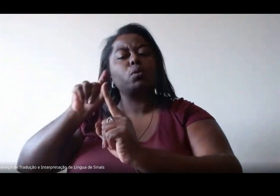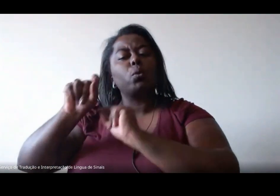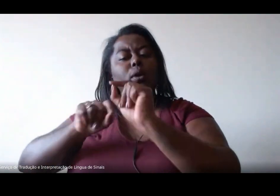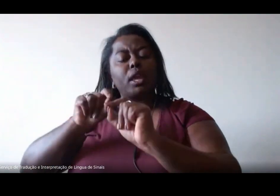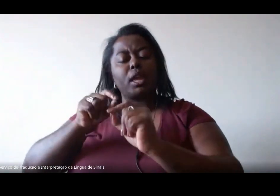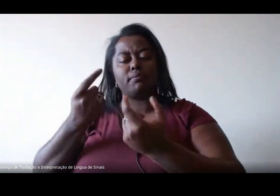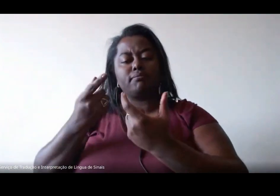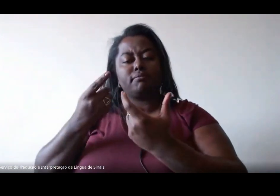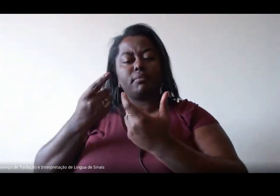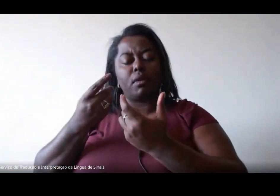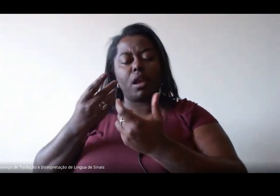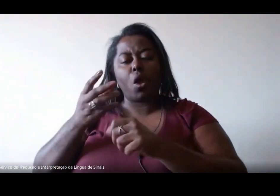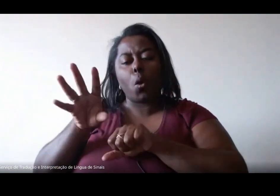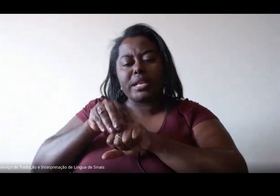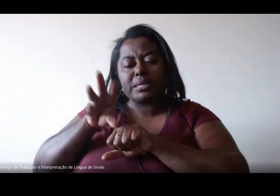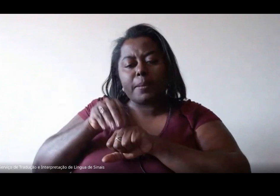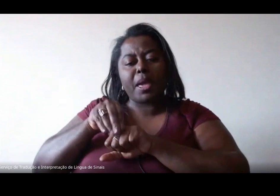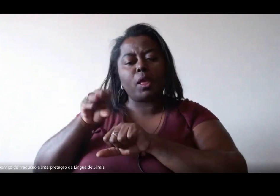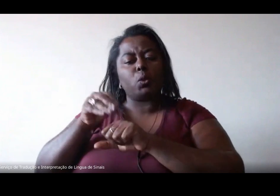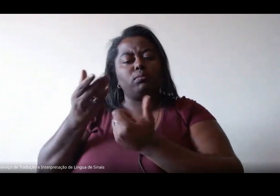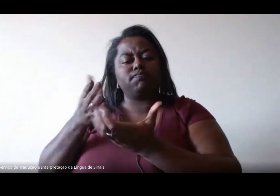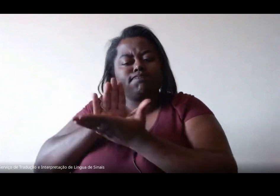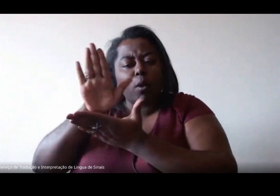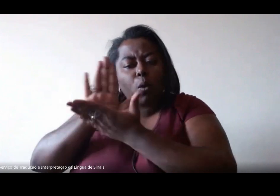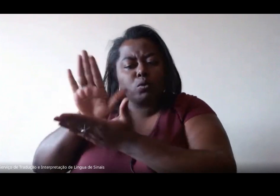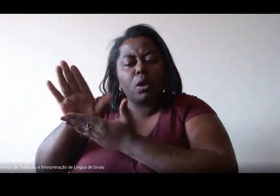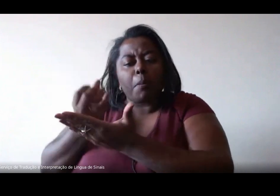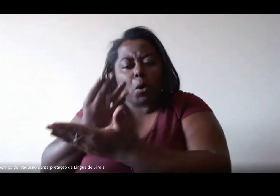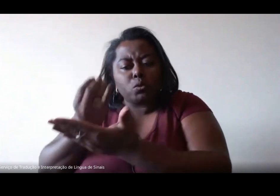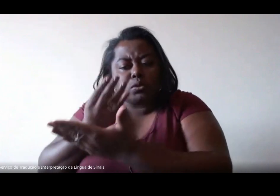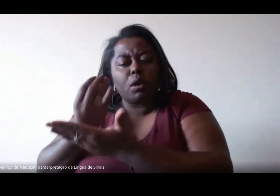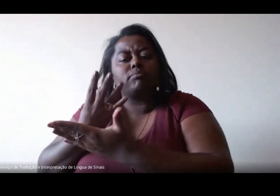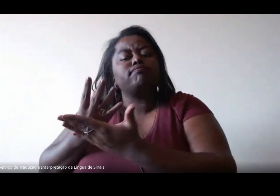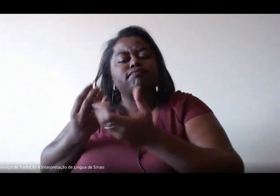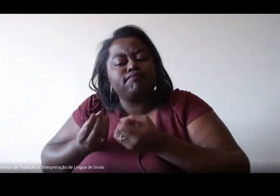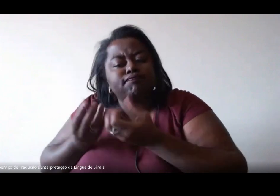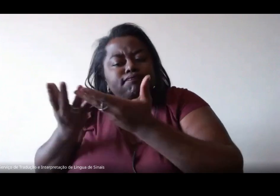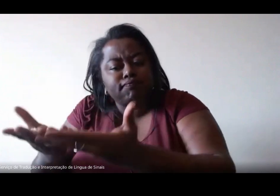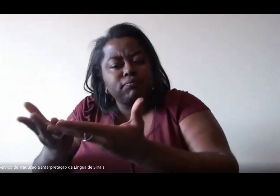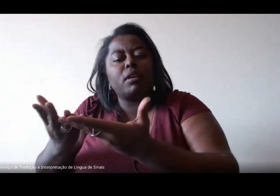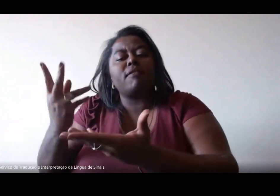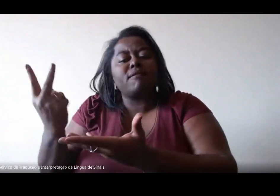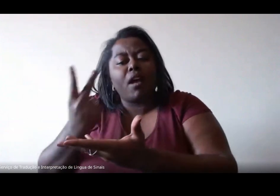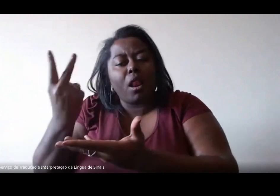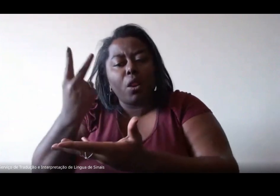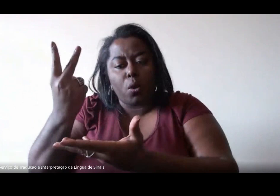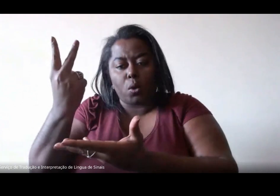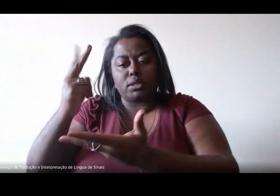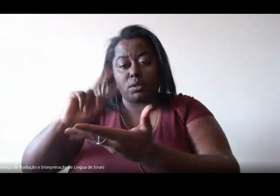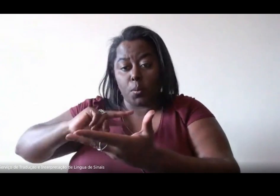de conhecimento e de ciência dentro da universidade, valores humanistas que levem